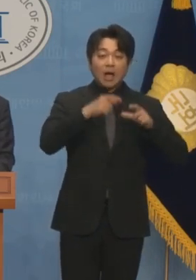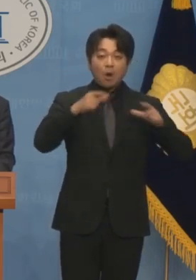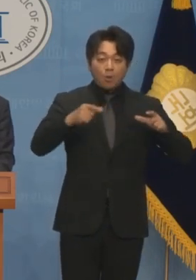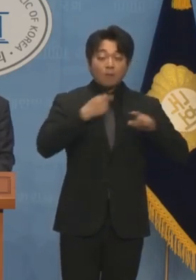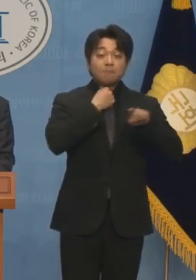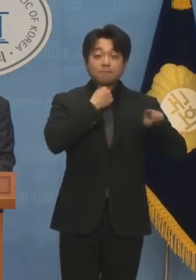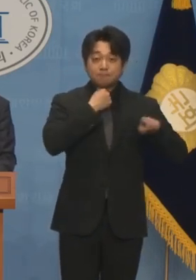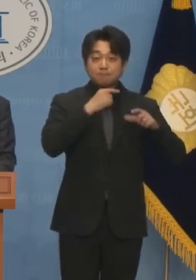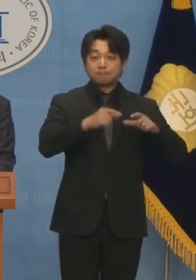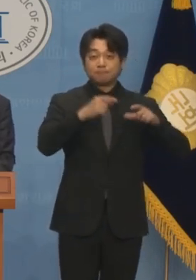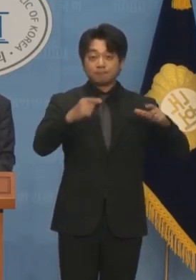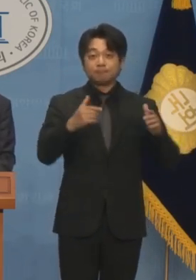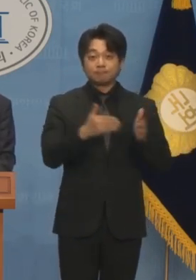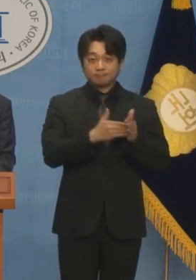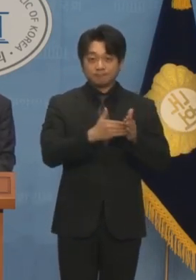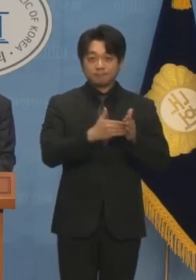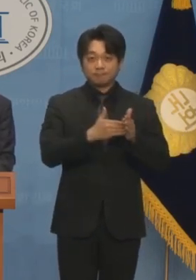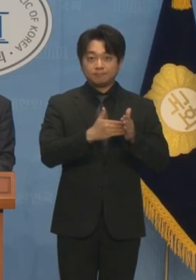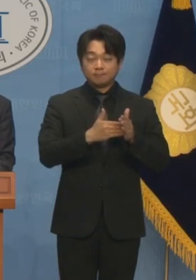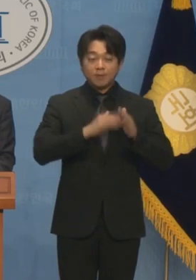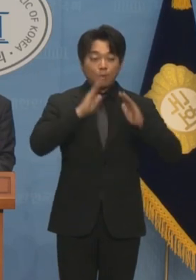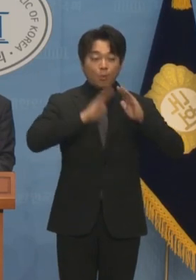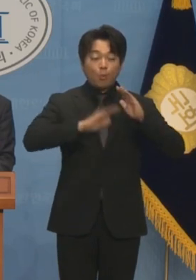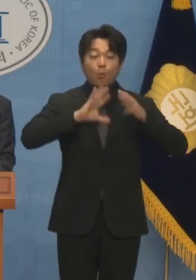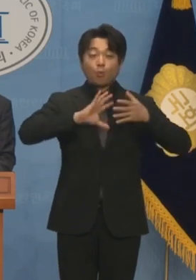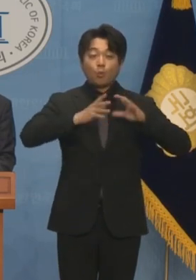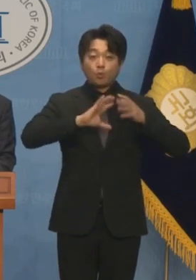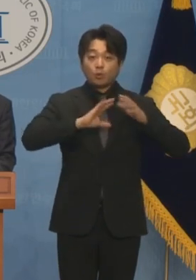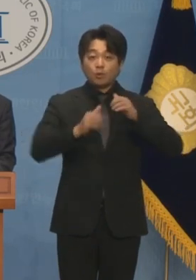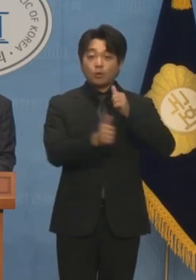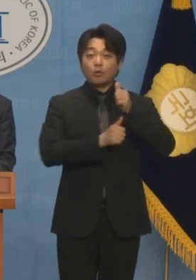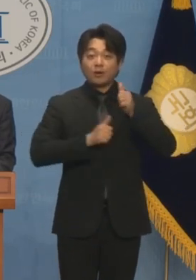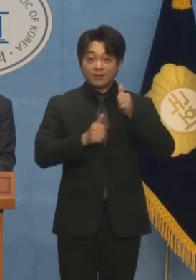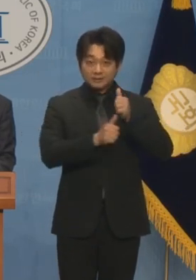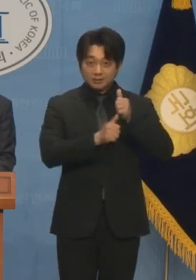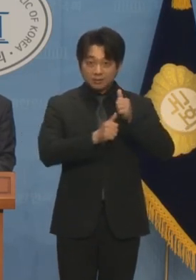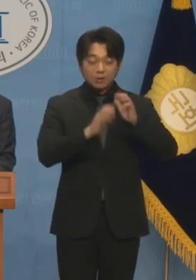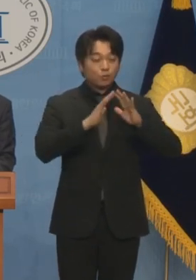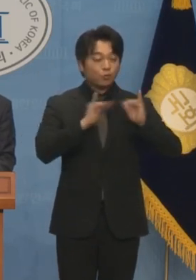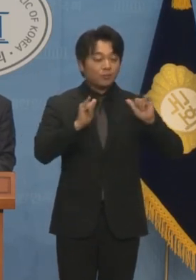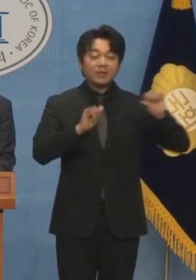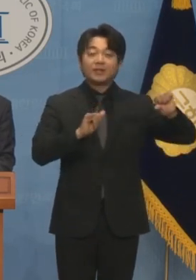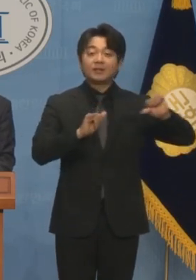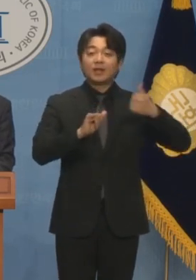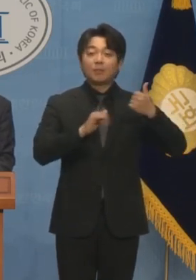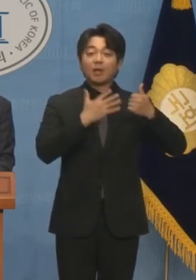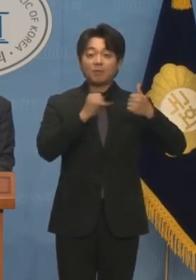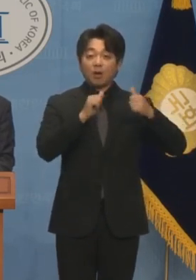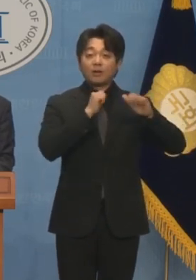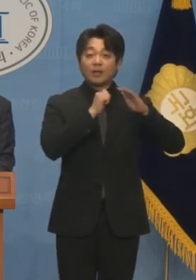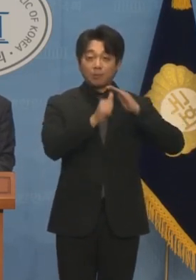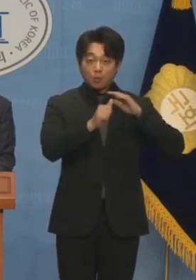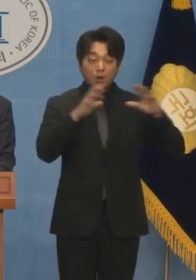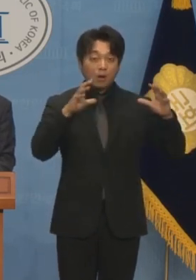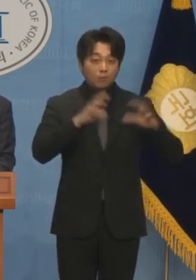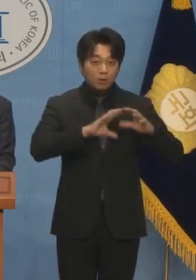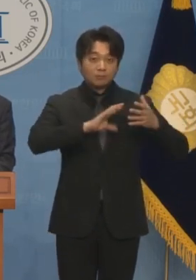늘어났습니다. 그동안 공론화위에서 국민 대표 500여인을 대상으로 국민연금 소득